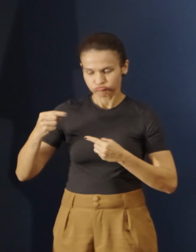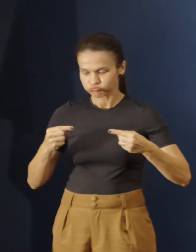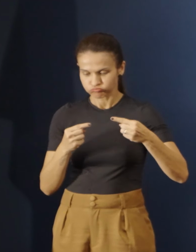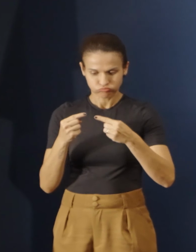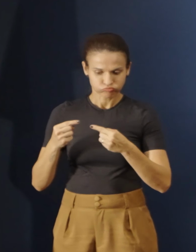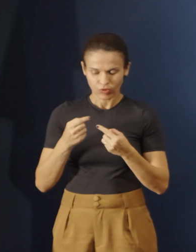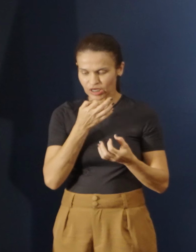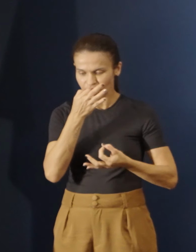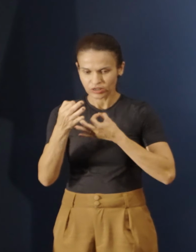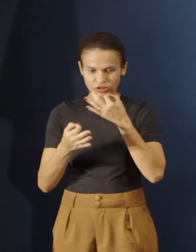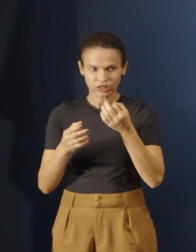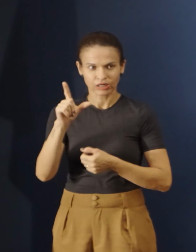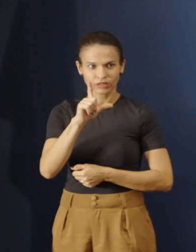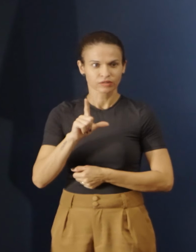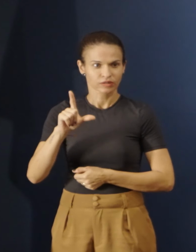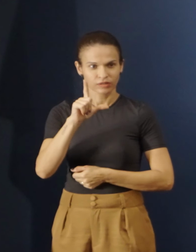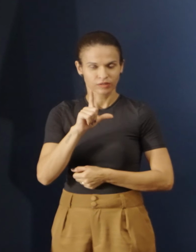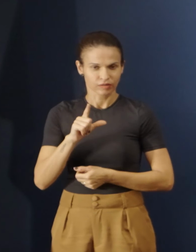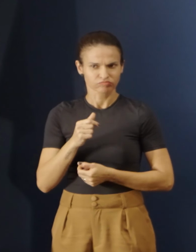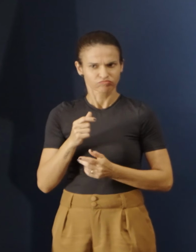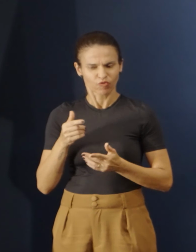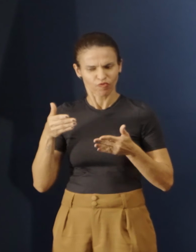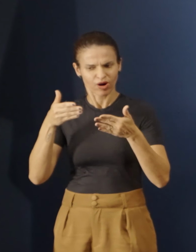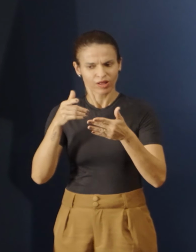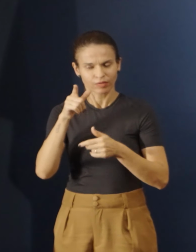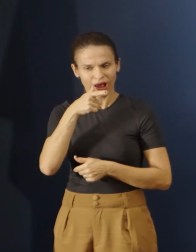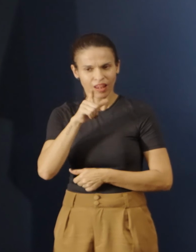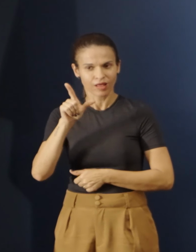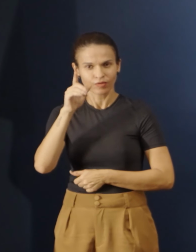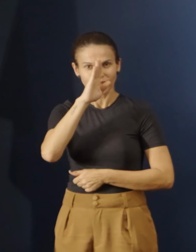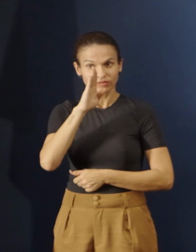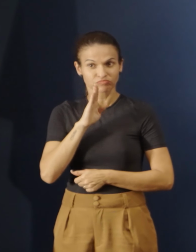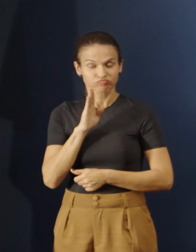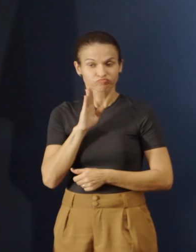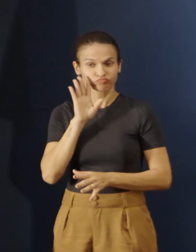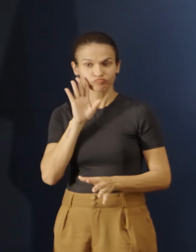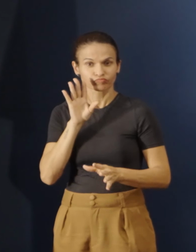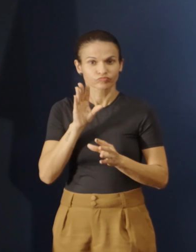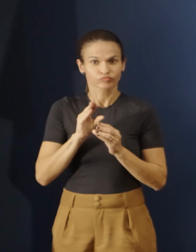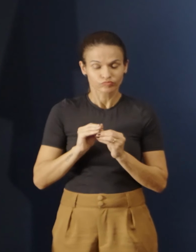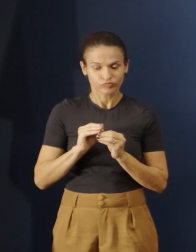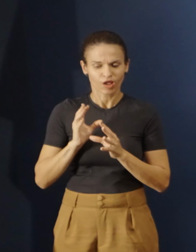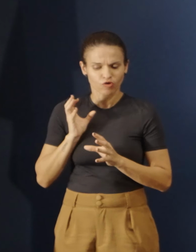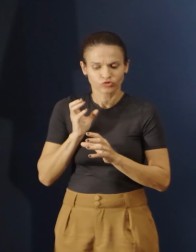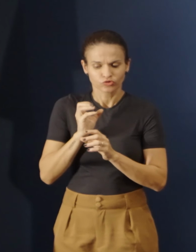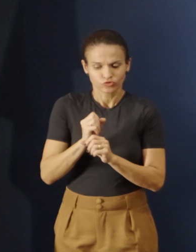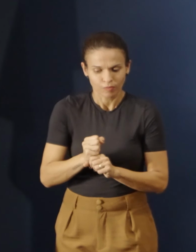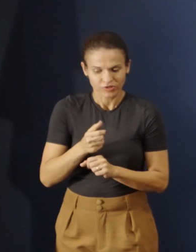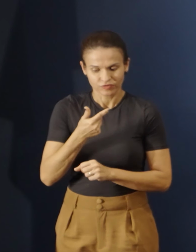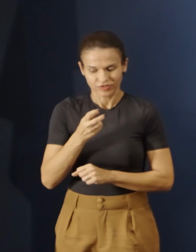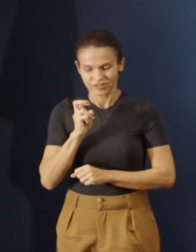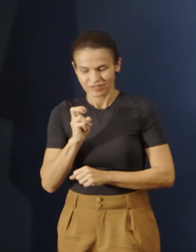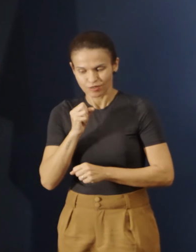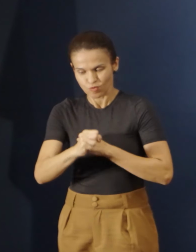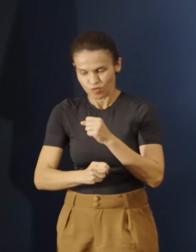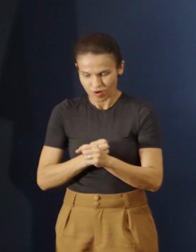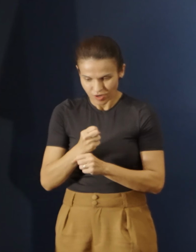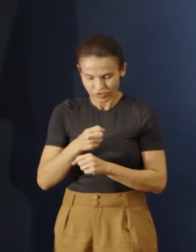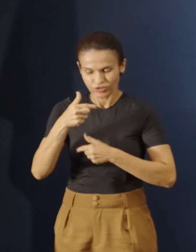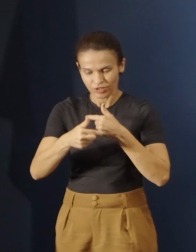não concorda com essa maluquice do Mário de criar uma língua brasileira. Então, no final das contas, são 25 anos de trabalho, de pesquisa,